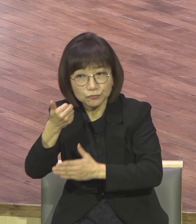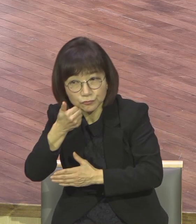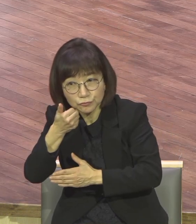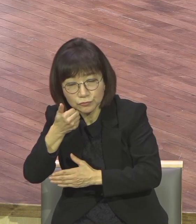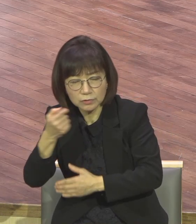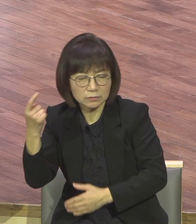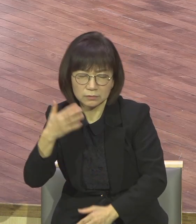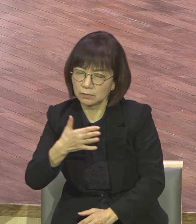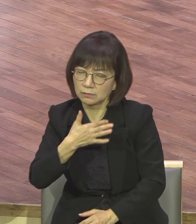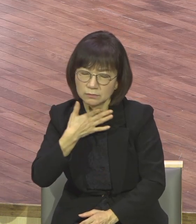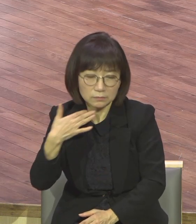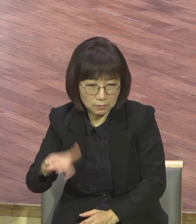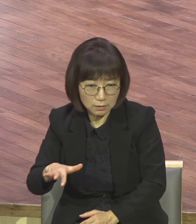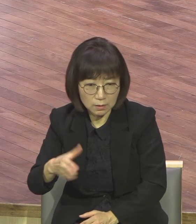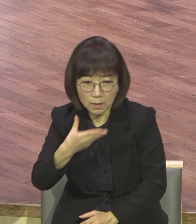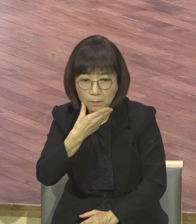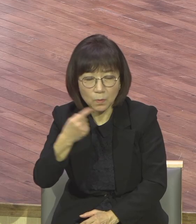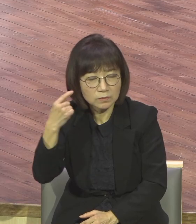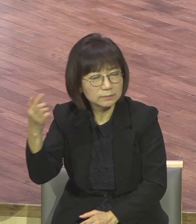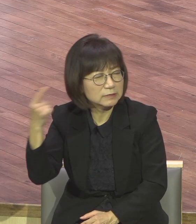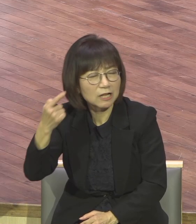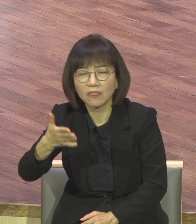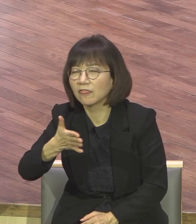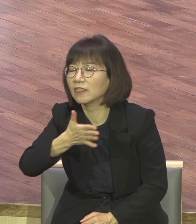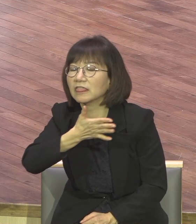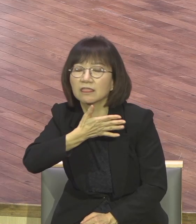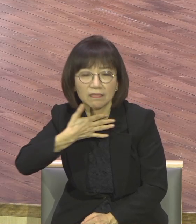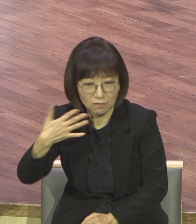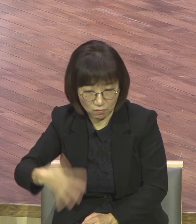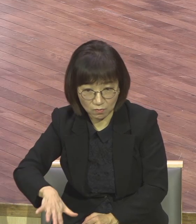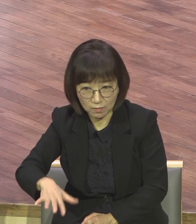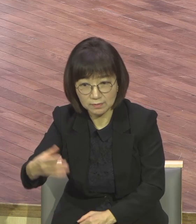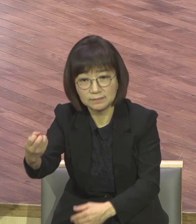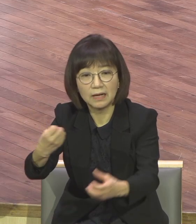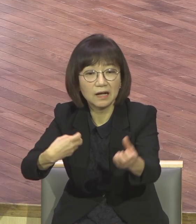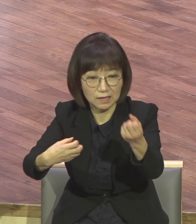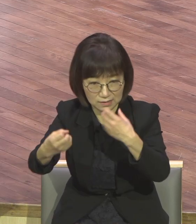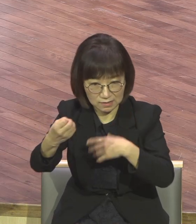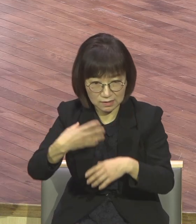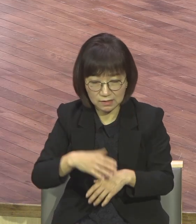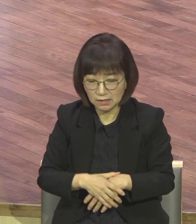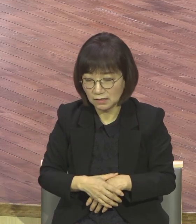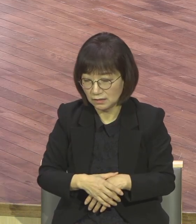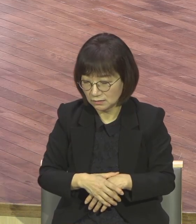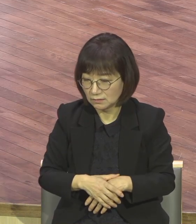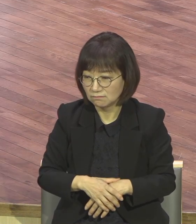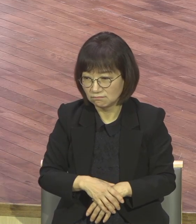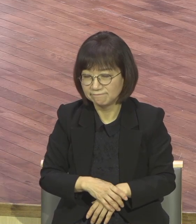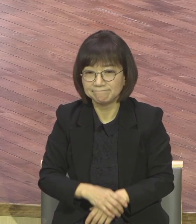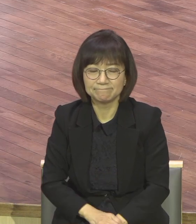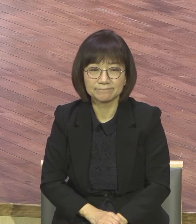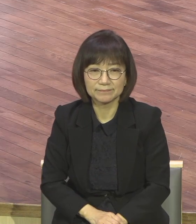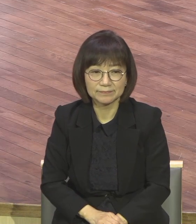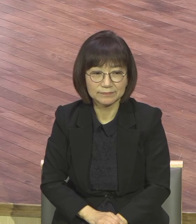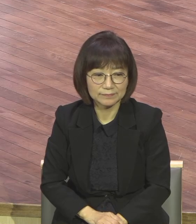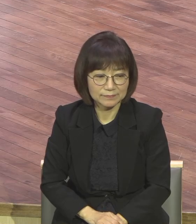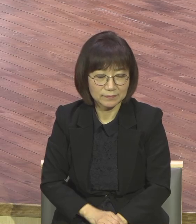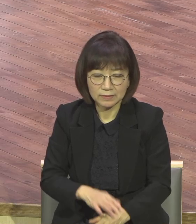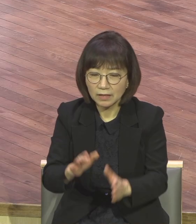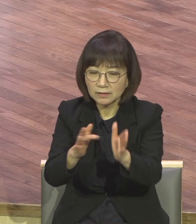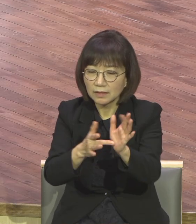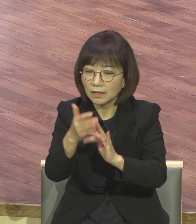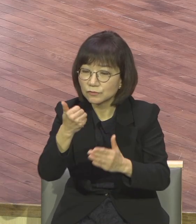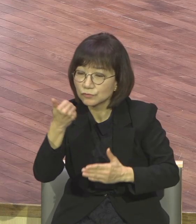하면서 가서 물어보면 예수 아니야. 예수가 누구예요? 들어본 적이 없어요. 예수가